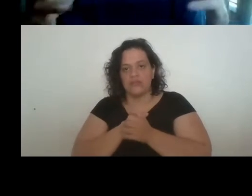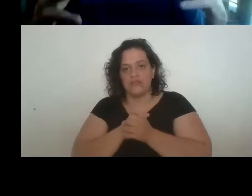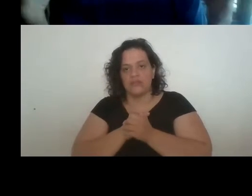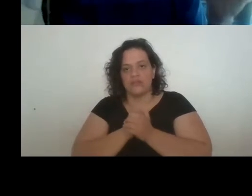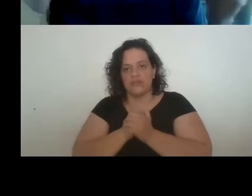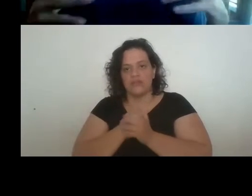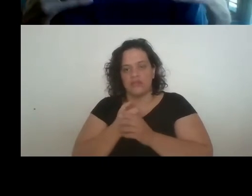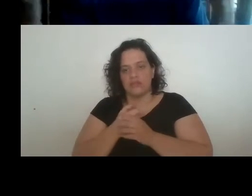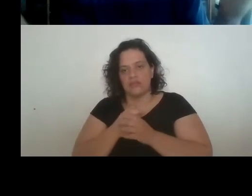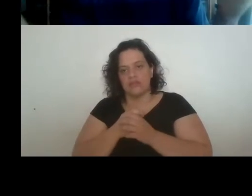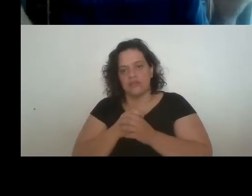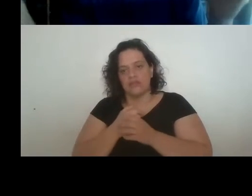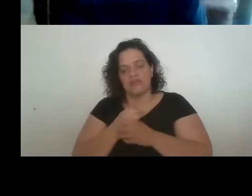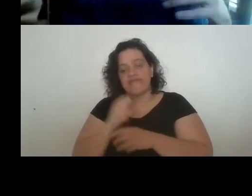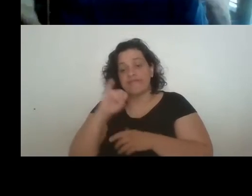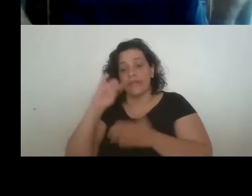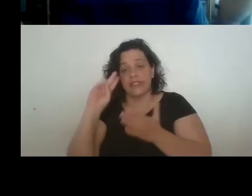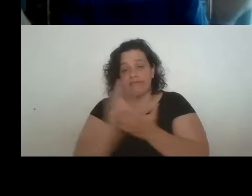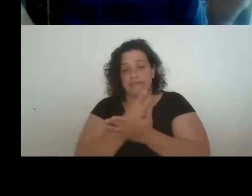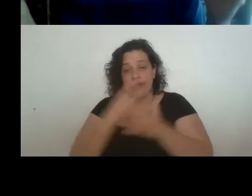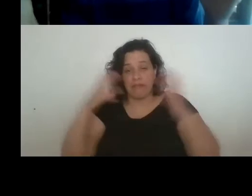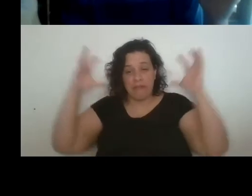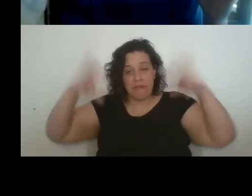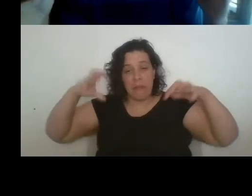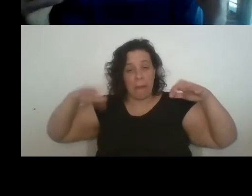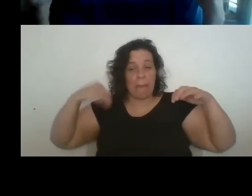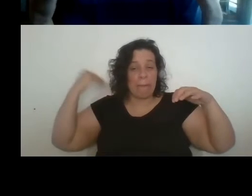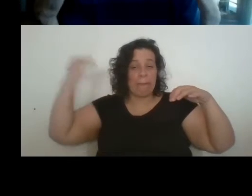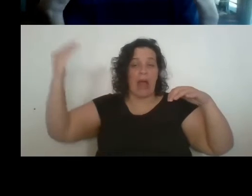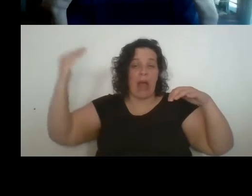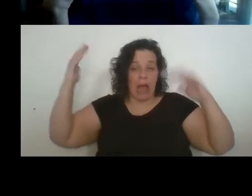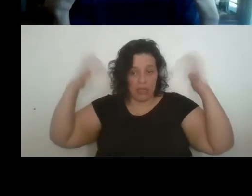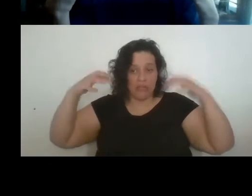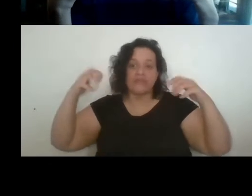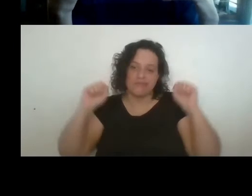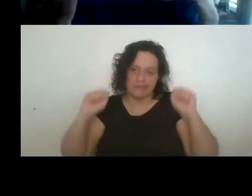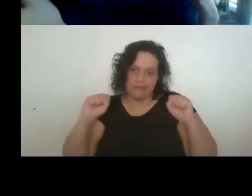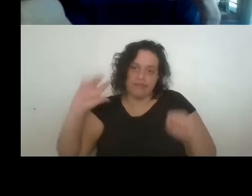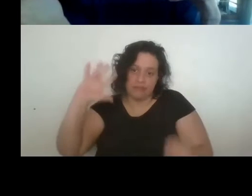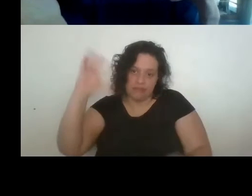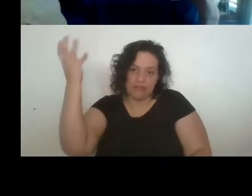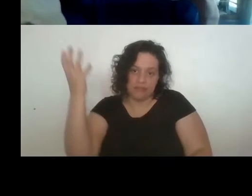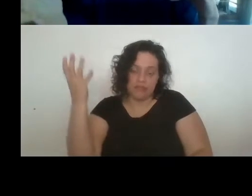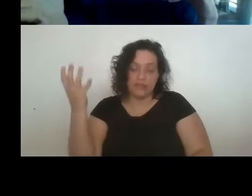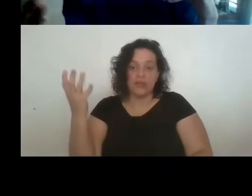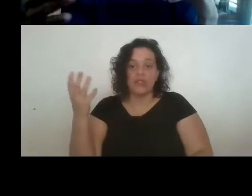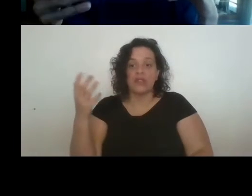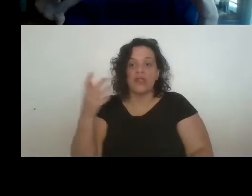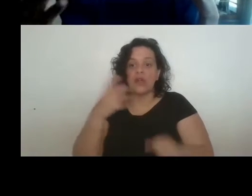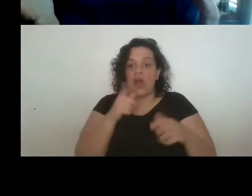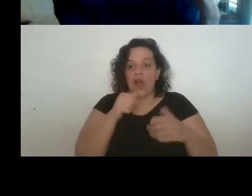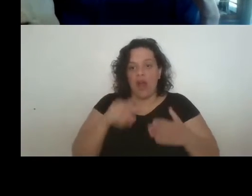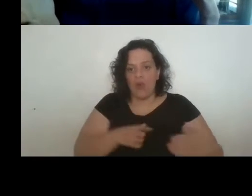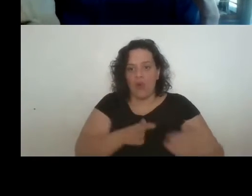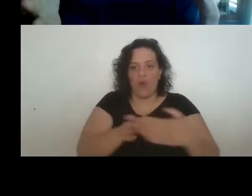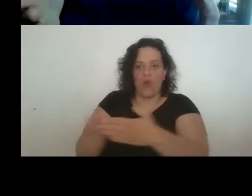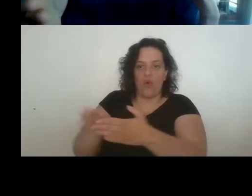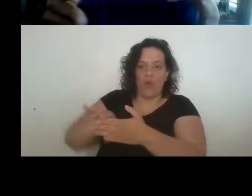dizer que aconteça uma chuva maior, e é possível que aconteça mesmo, você procura conduzir a água para